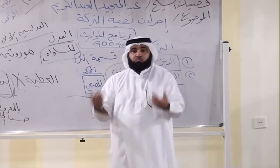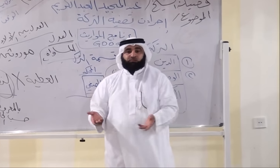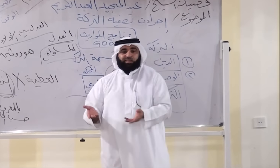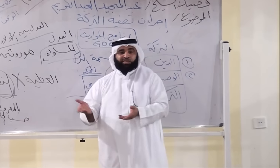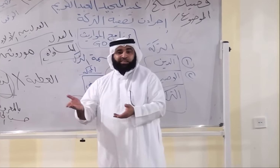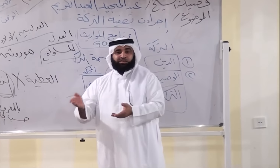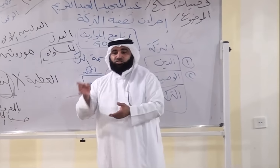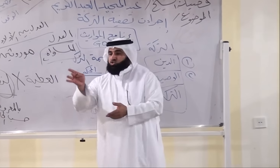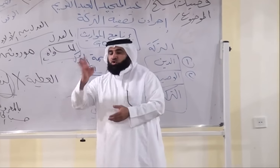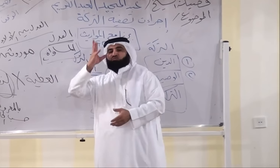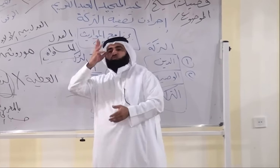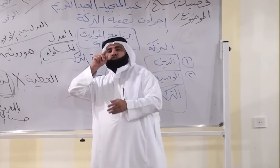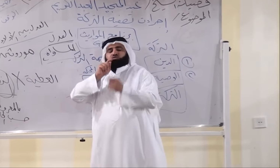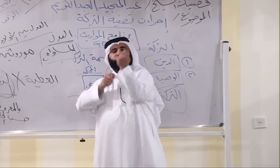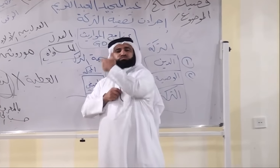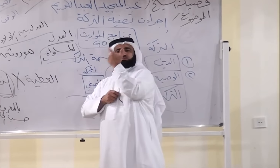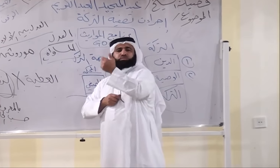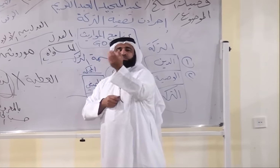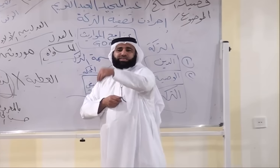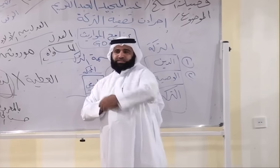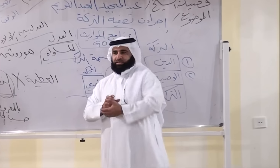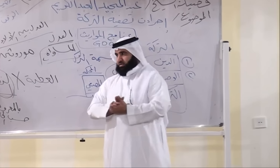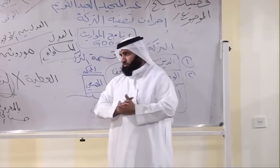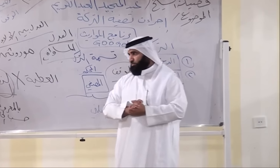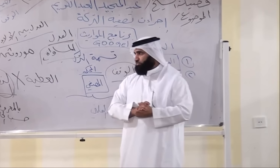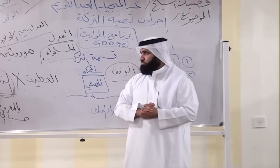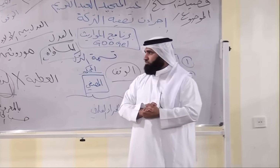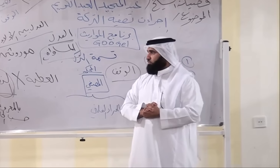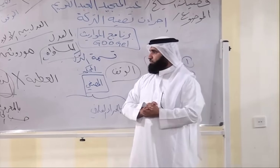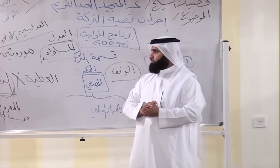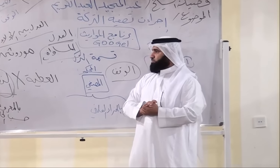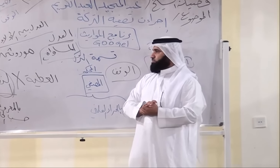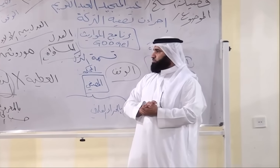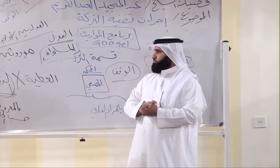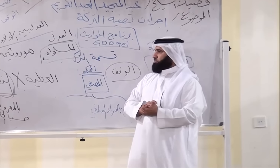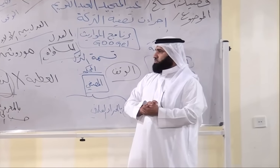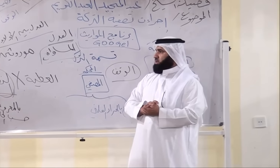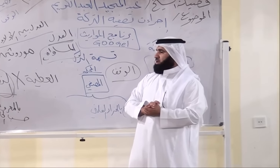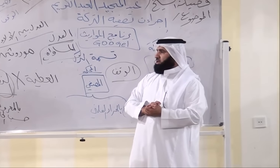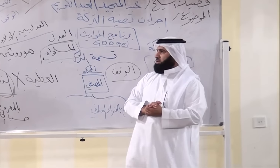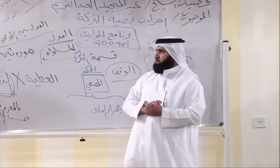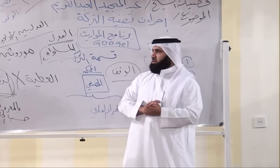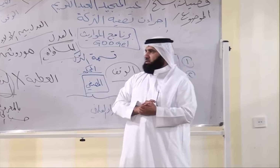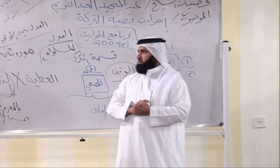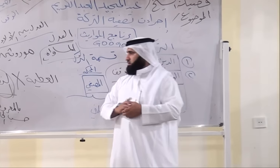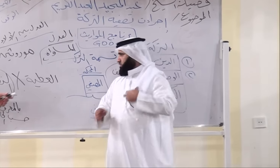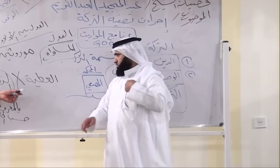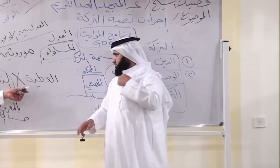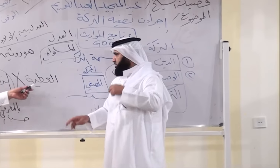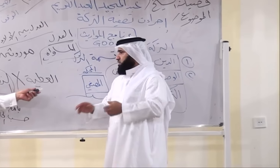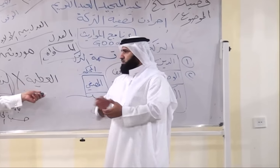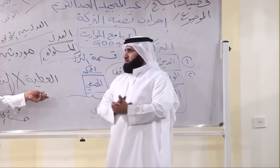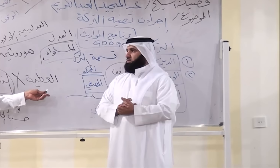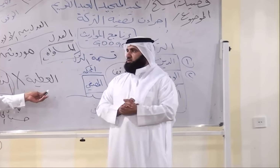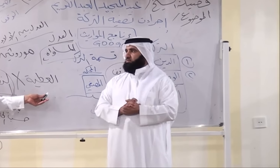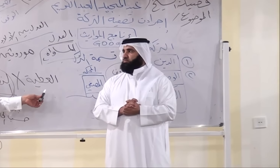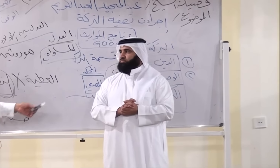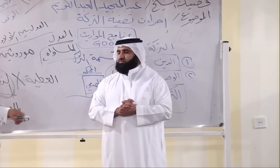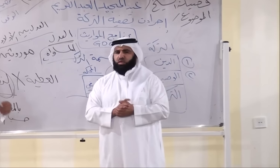مثل حب الأنثيين، وهذا أنا شخصيا اللي أعمل فيه يعني. لما